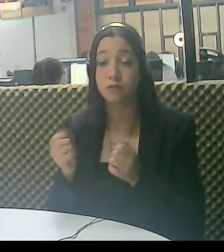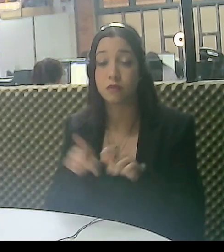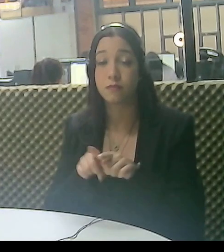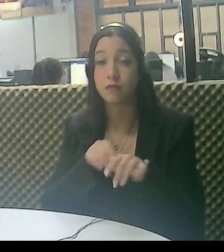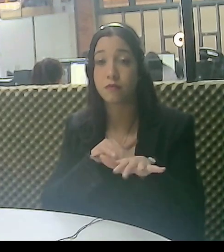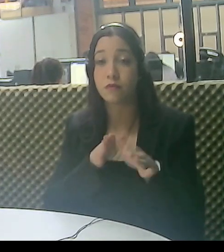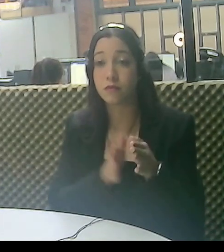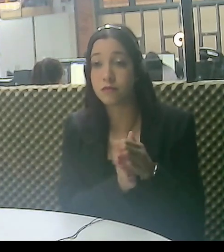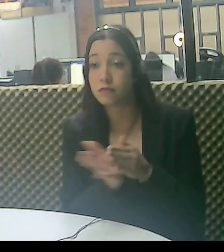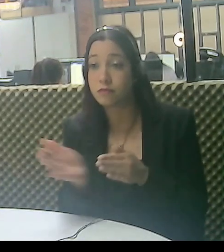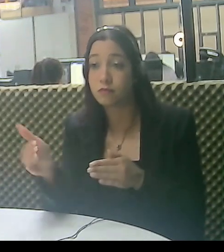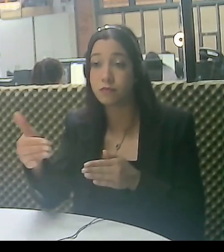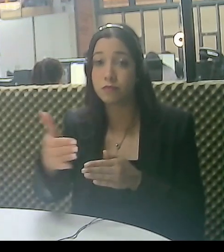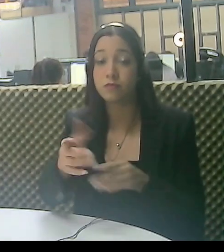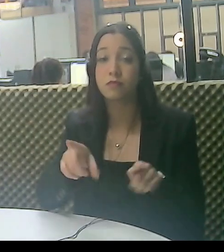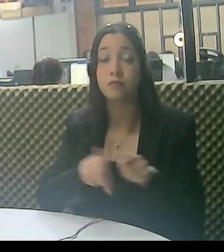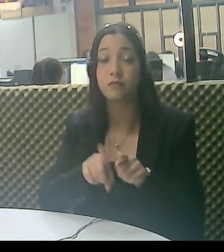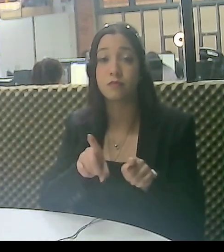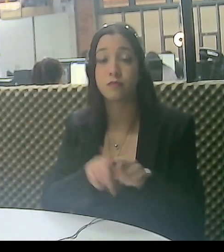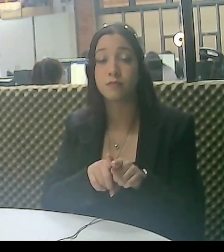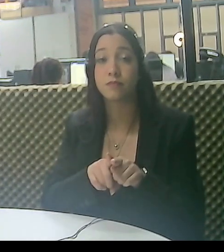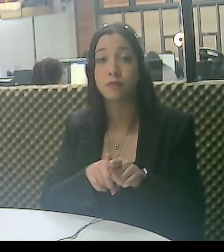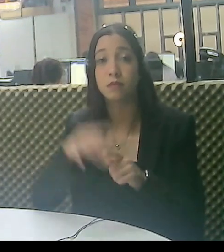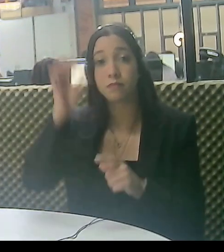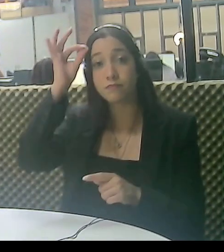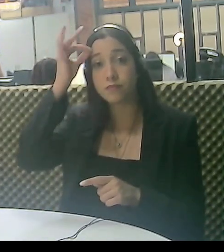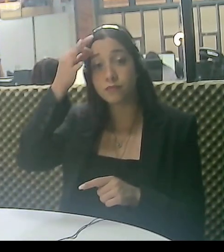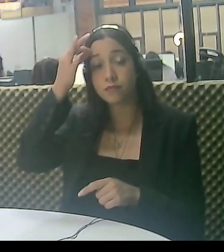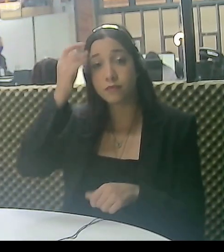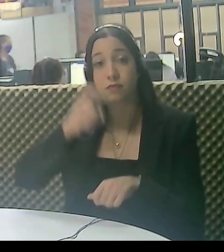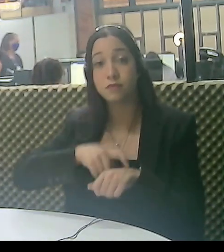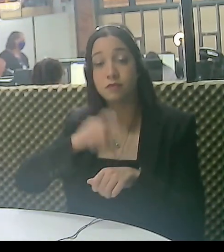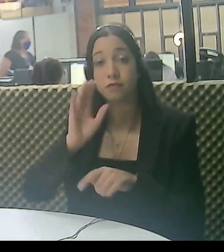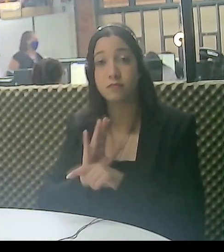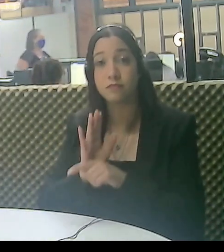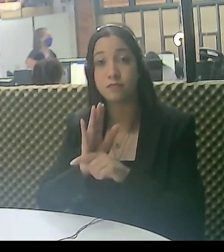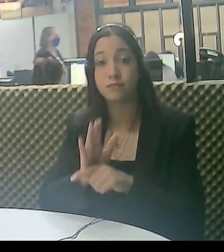rota alternativa e também naquele atendimento imediato à população atingida.